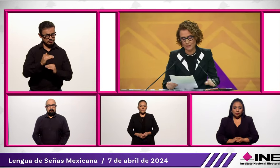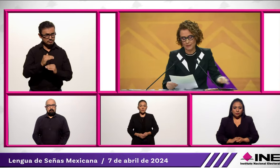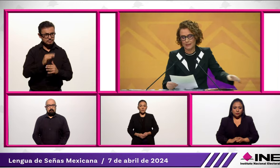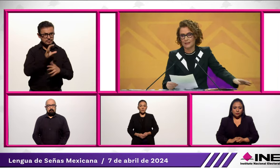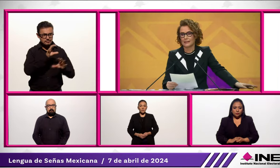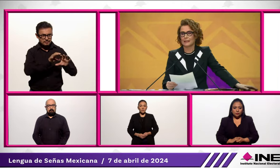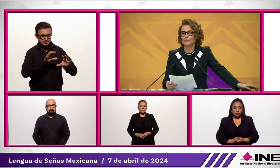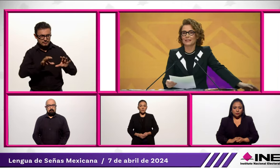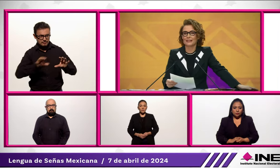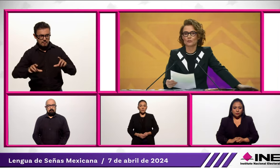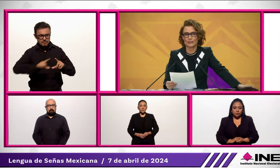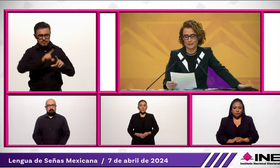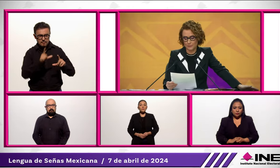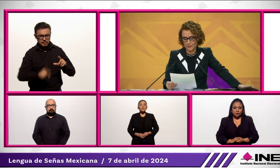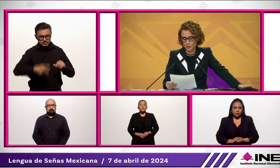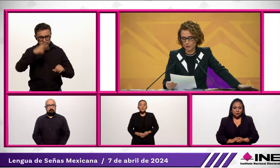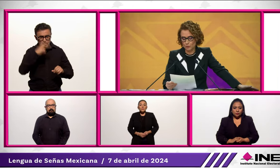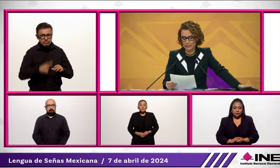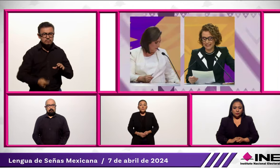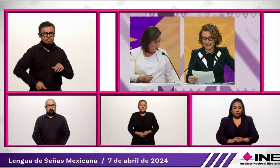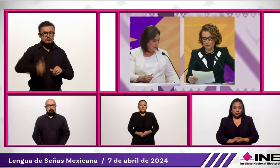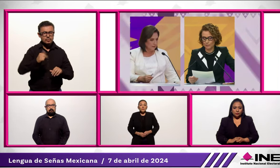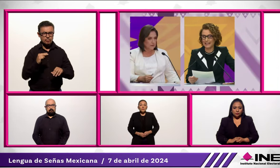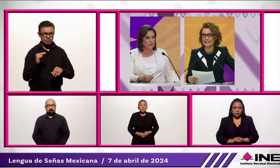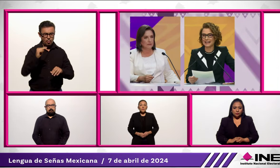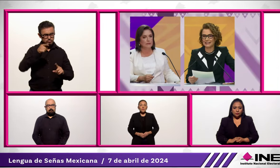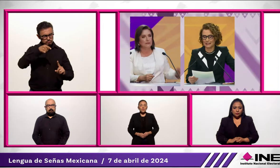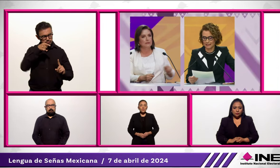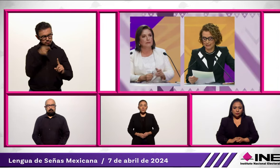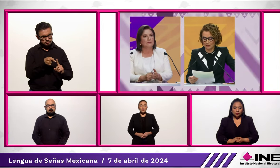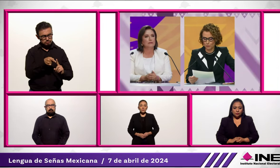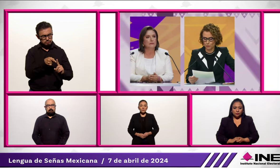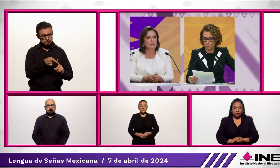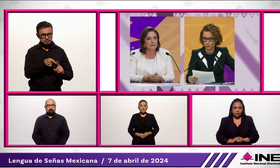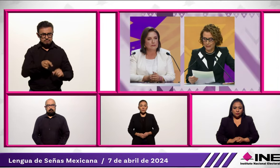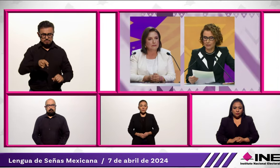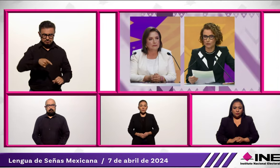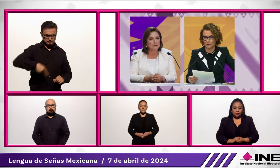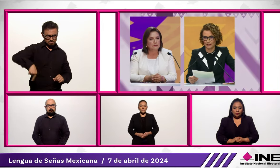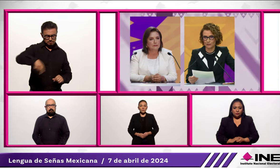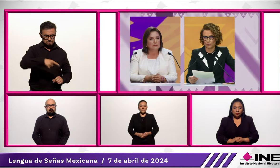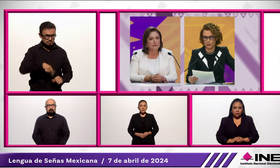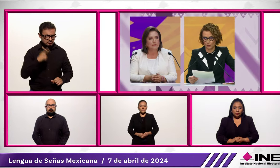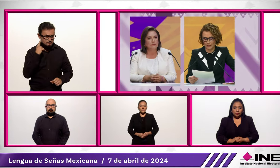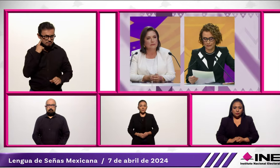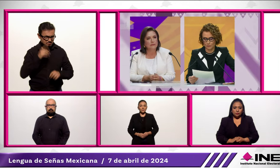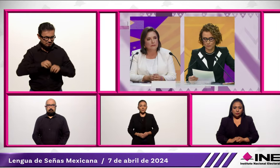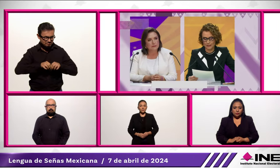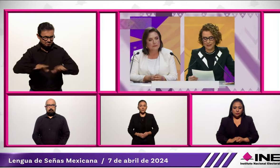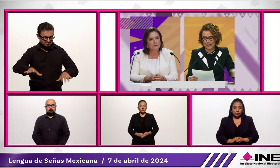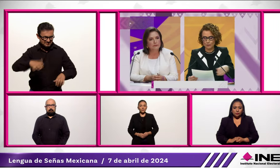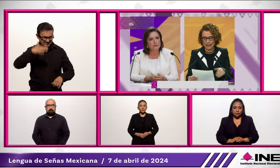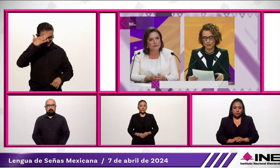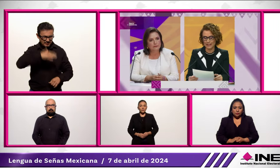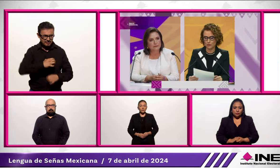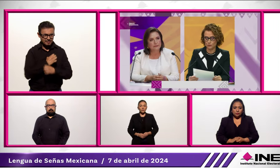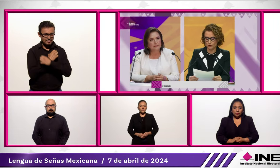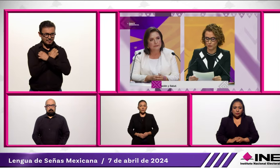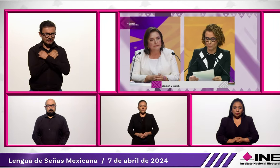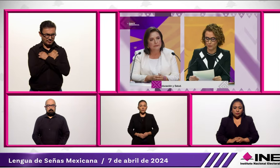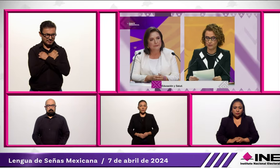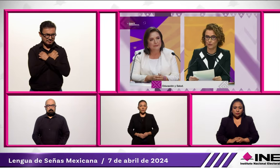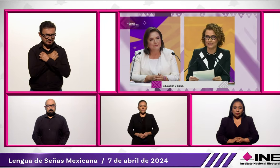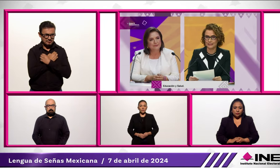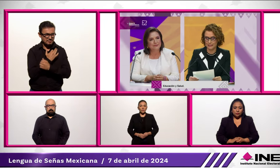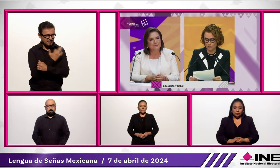norte. Y empieza esto así. No es un secreto para nadie que tenemos un claro retraso educativo. Aunado a eso,